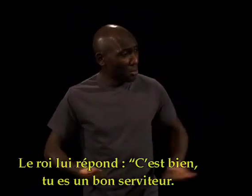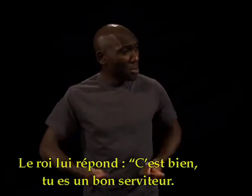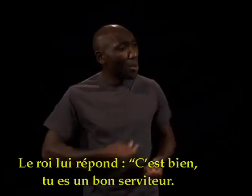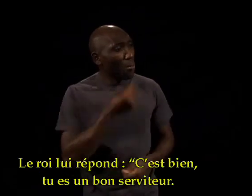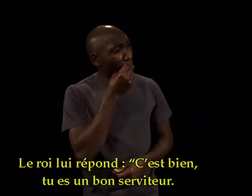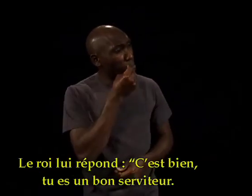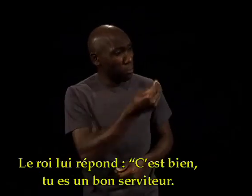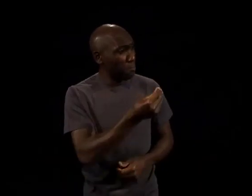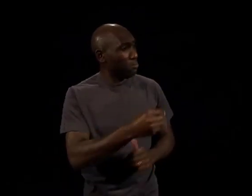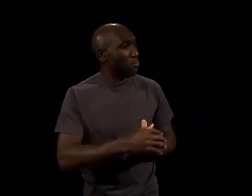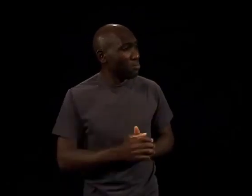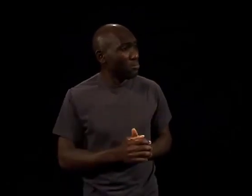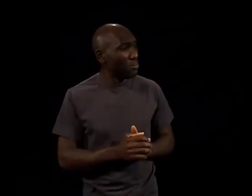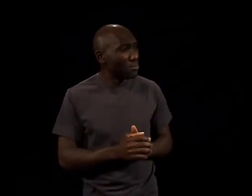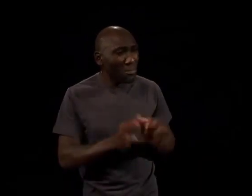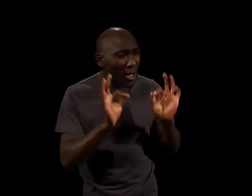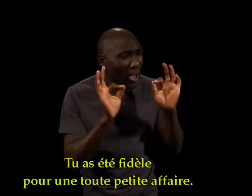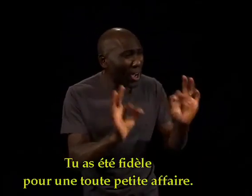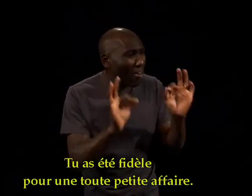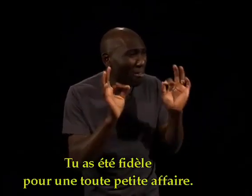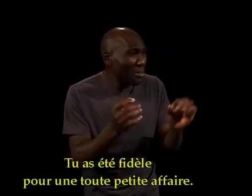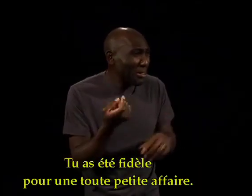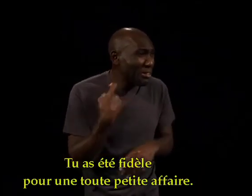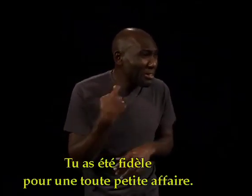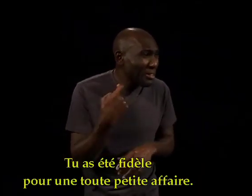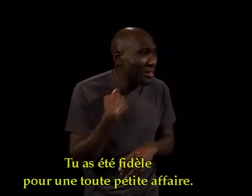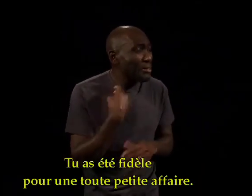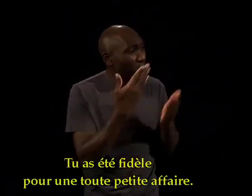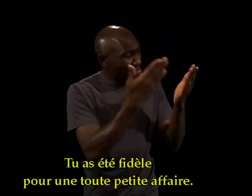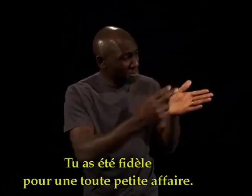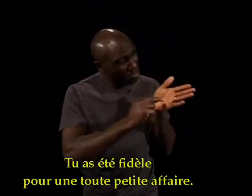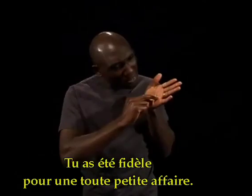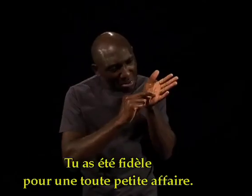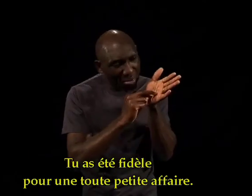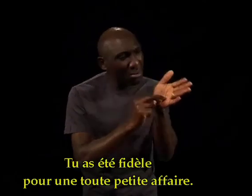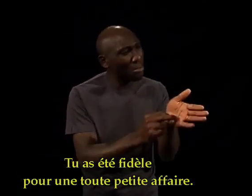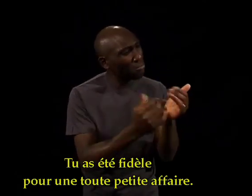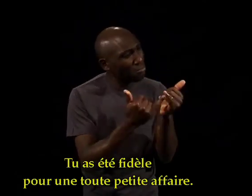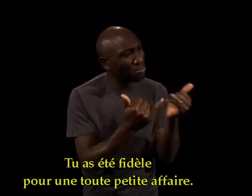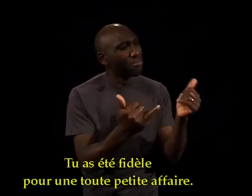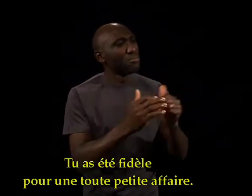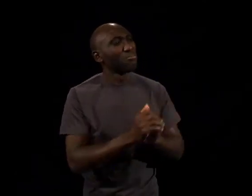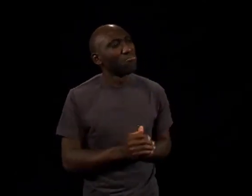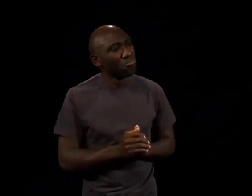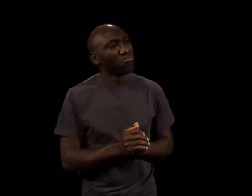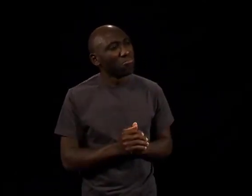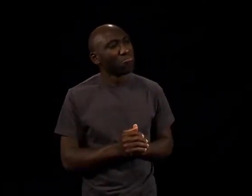Le roi lui répond, c'est bien, tu es un bon serviteur, tu as été fidèle pour une toute petite affaire.